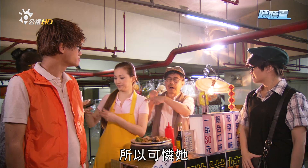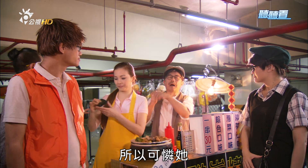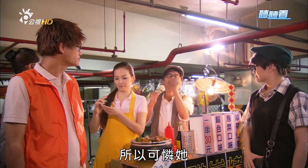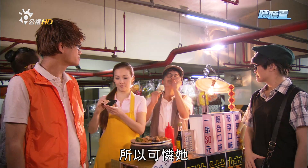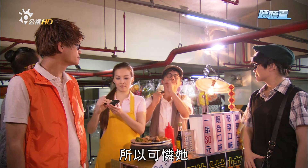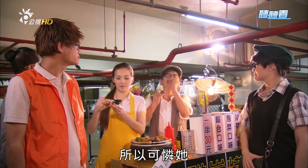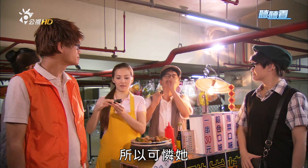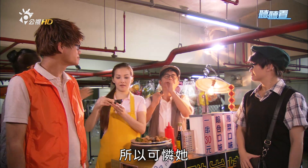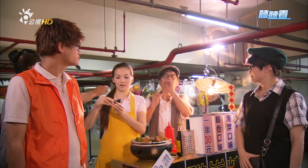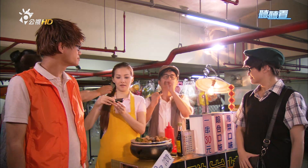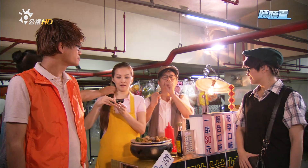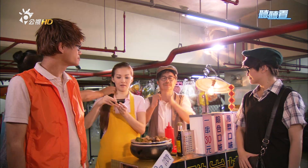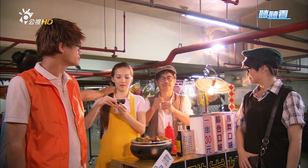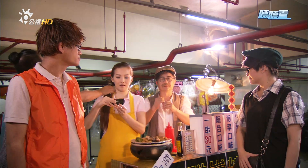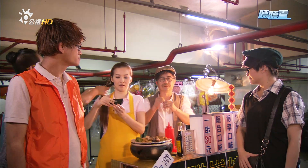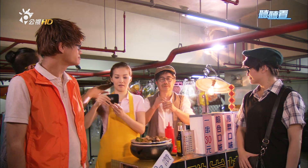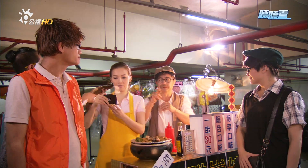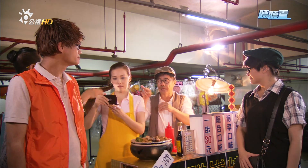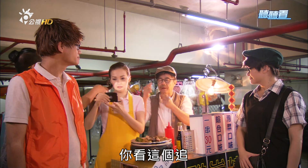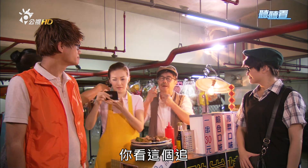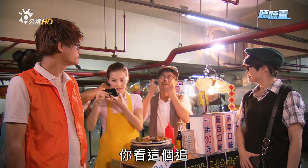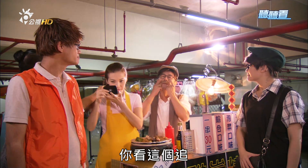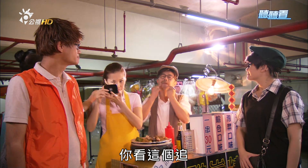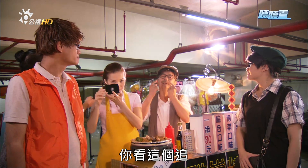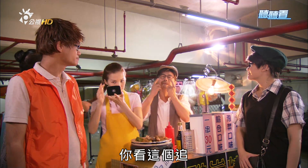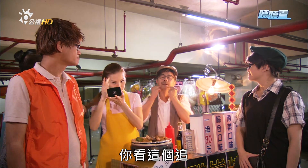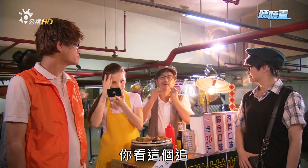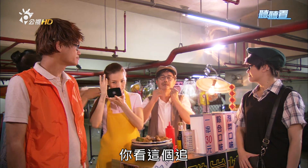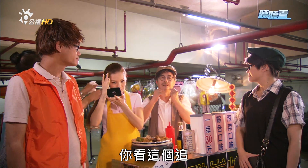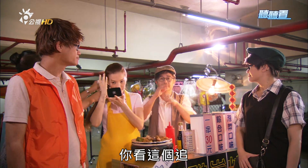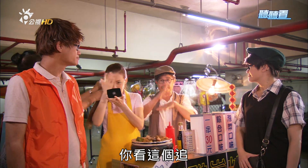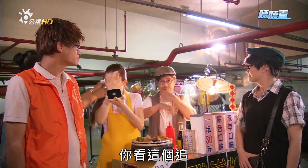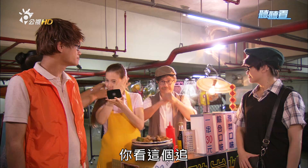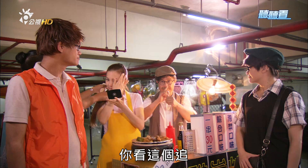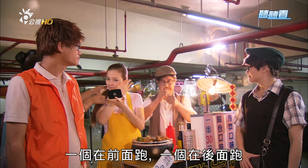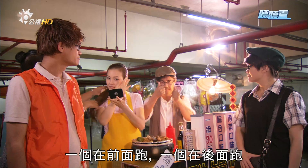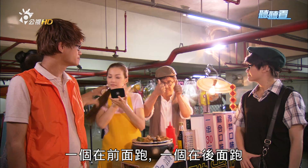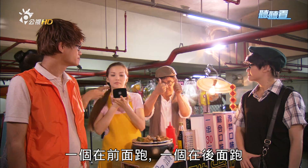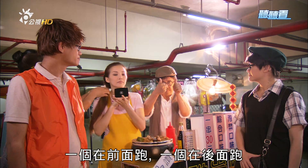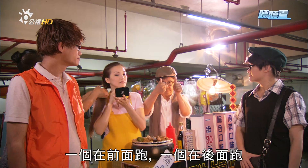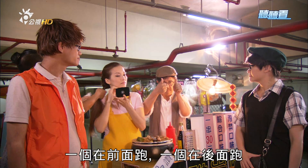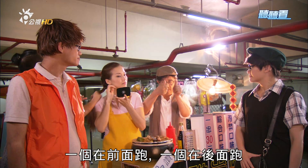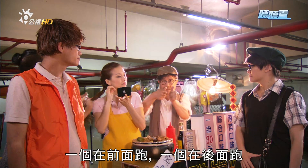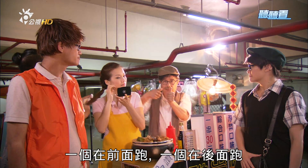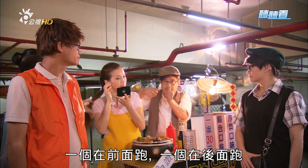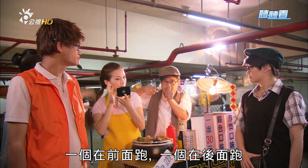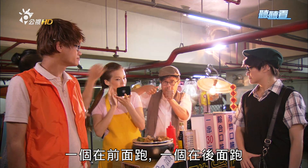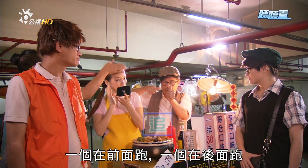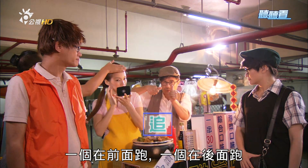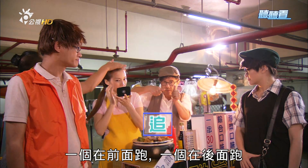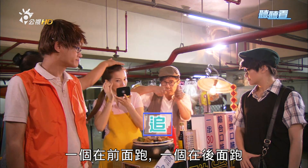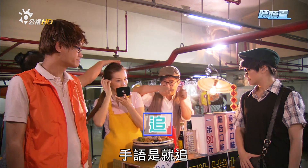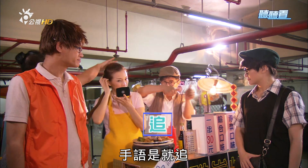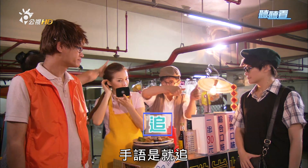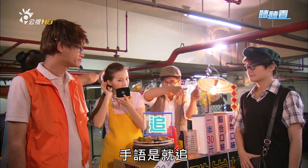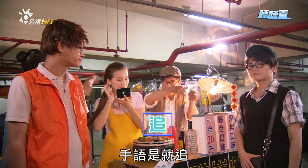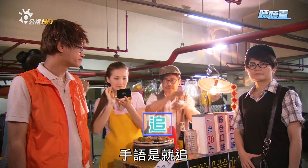可怜他。你看这个追呀，一个在前面跑，一个在后面跑，手语就是追。